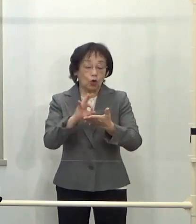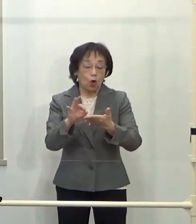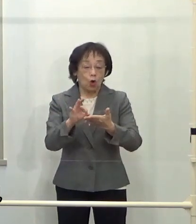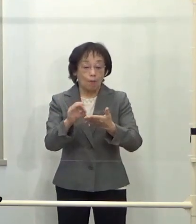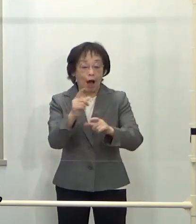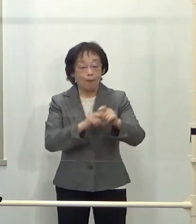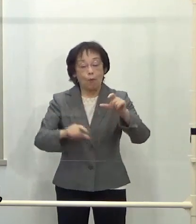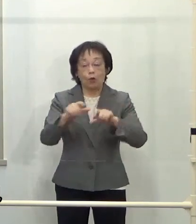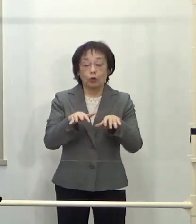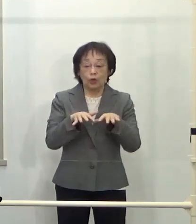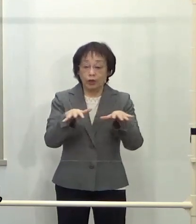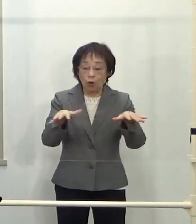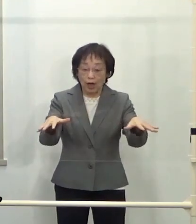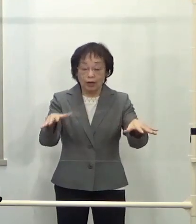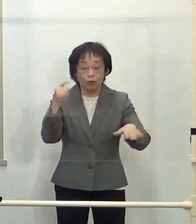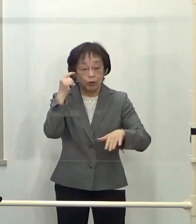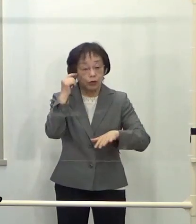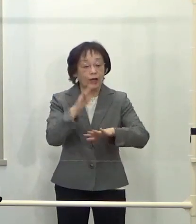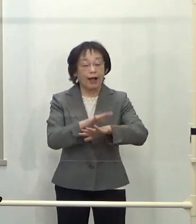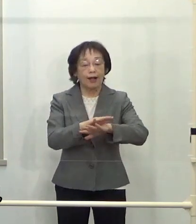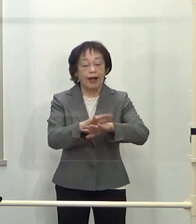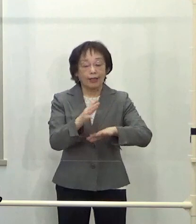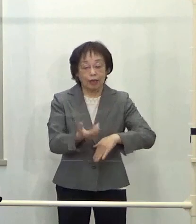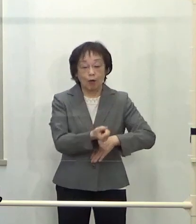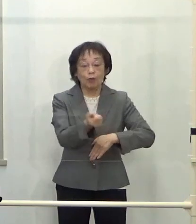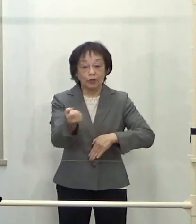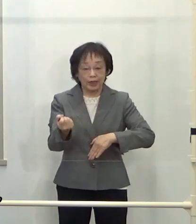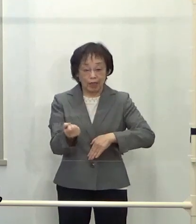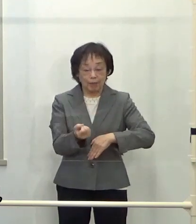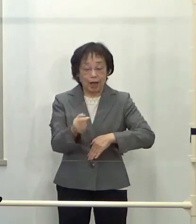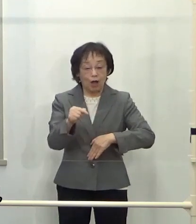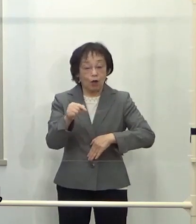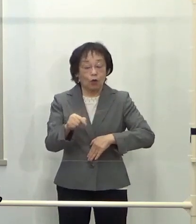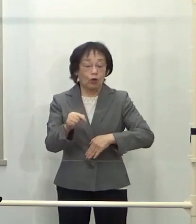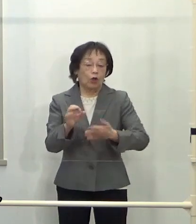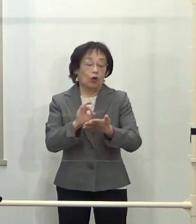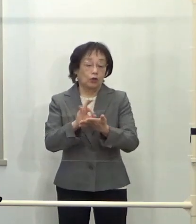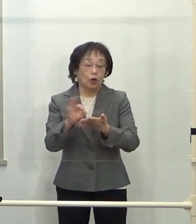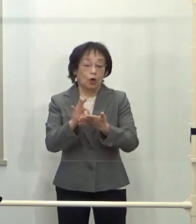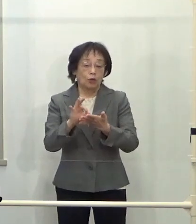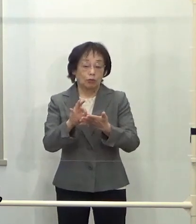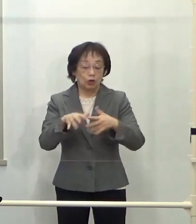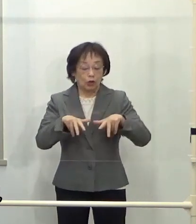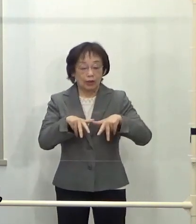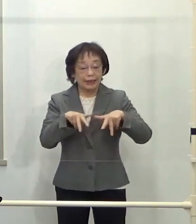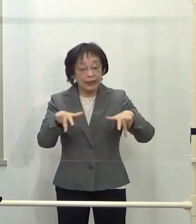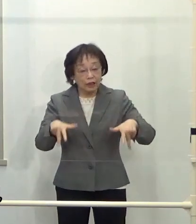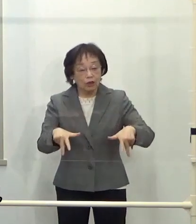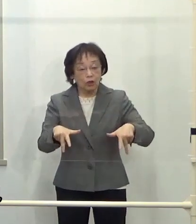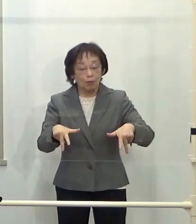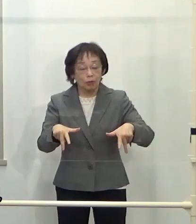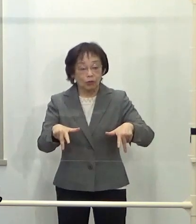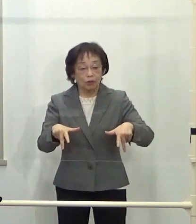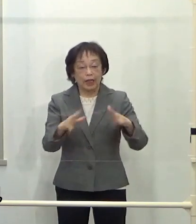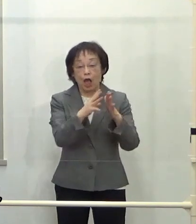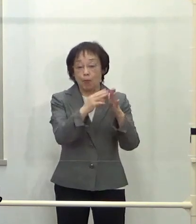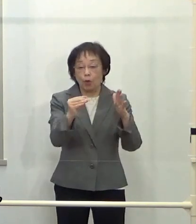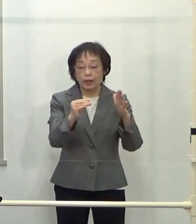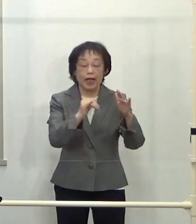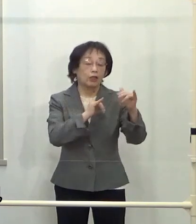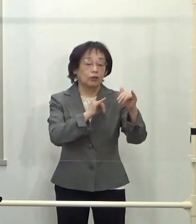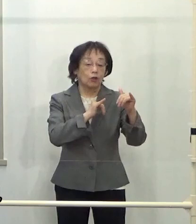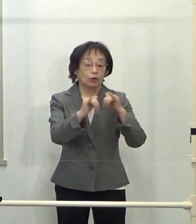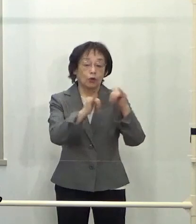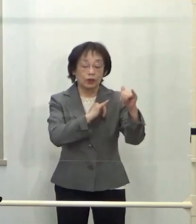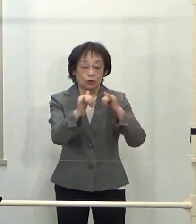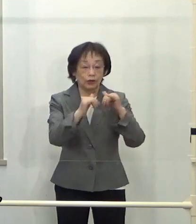識をしておりますので、蓄電池を活用するシステムの面でですね、モデル都市を目指したいというふうに考え